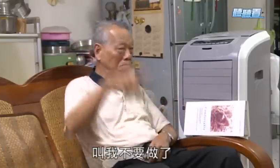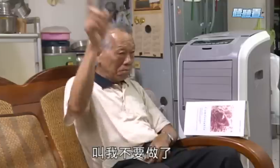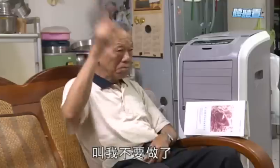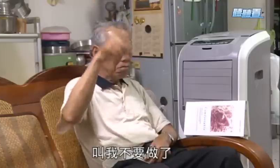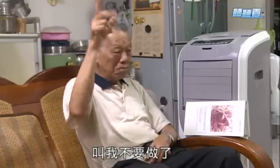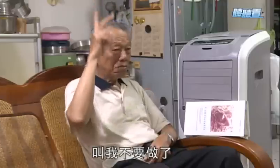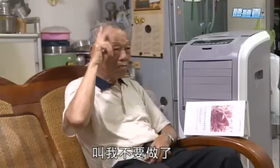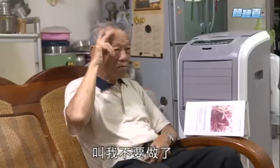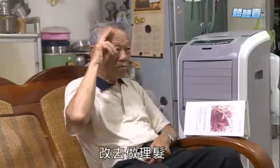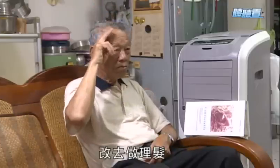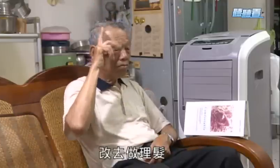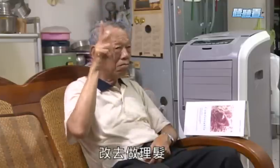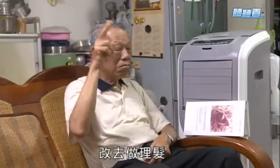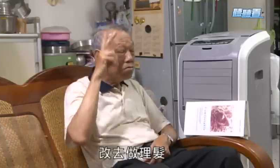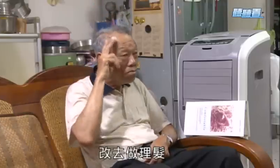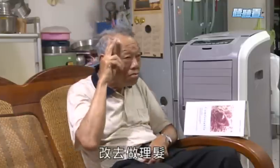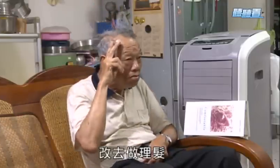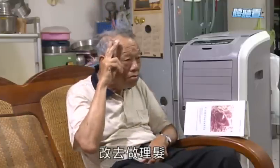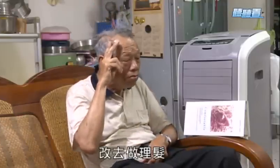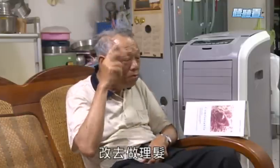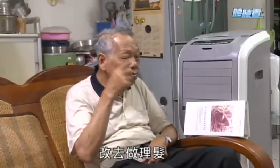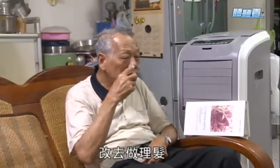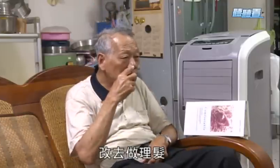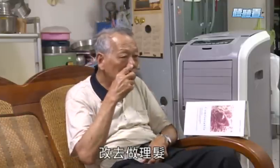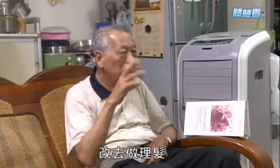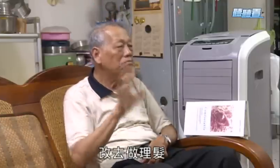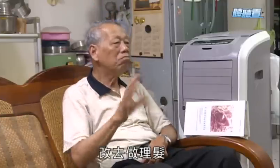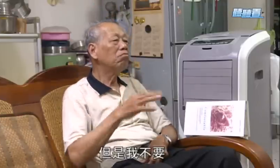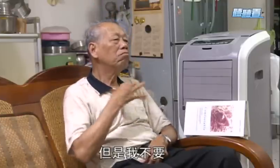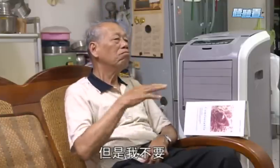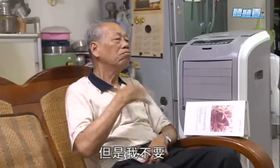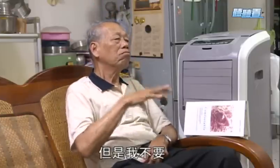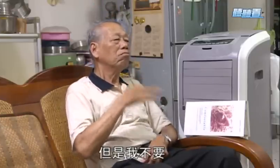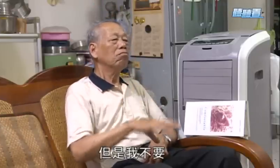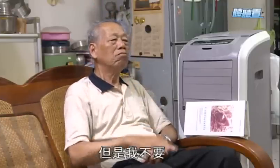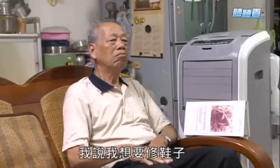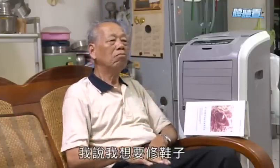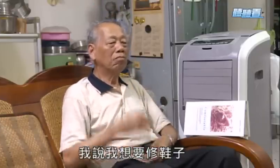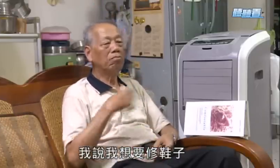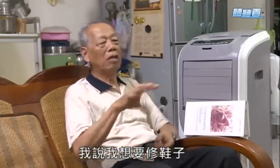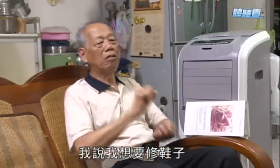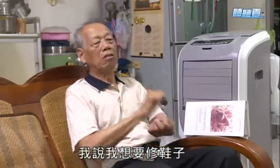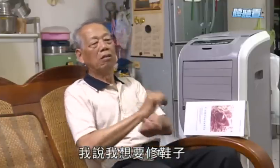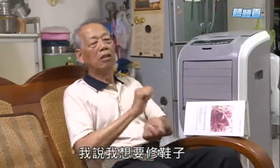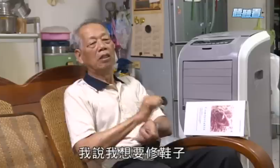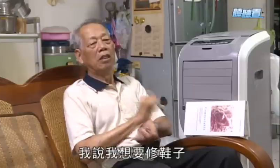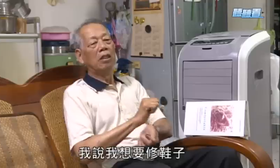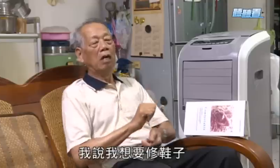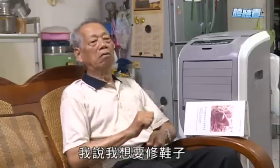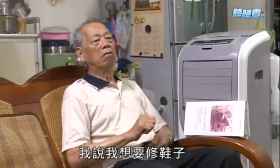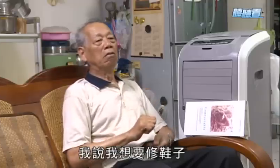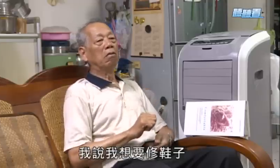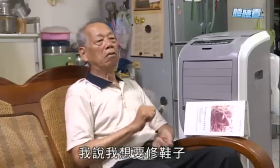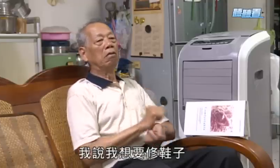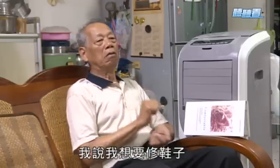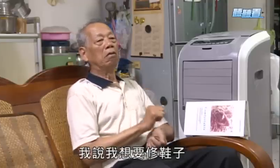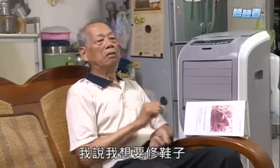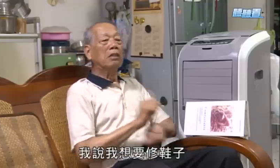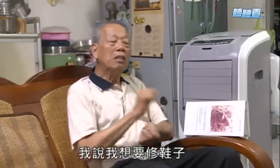要做了，改去做理发。但是我不要，我说，我想要修鞋子。